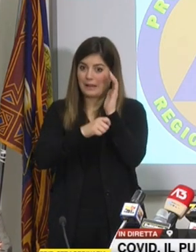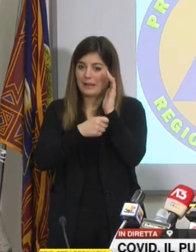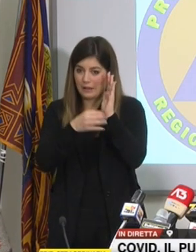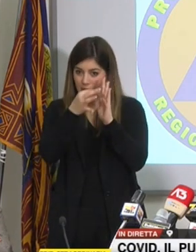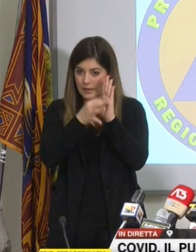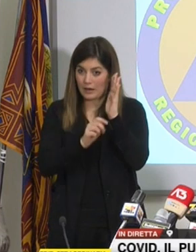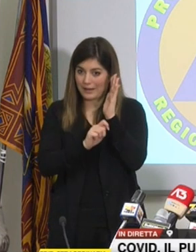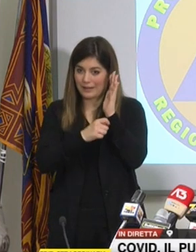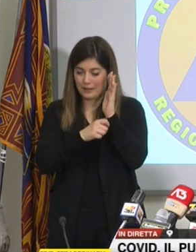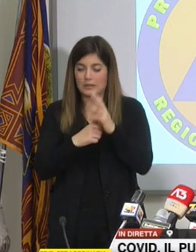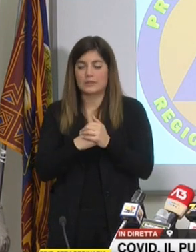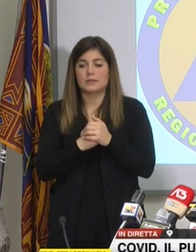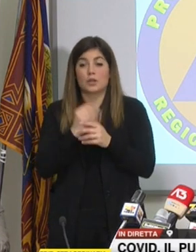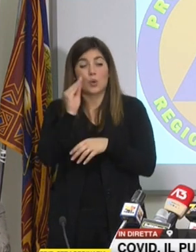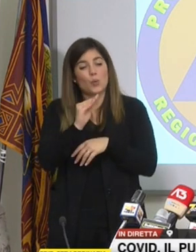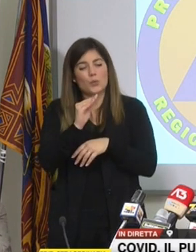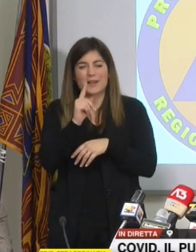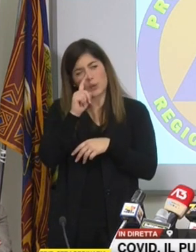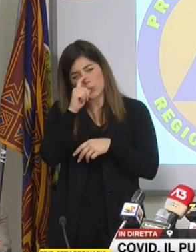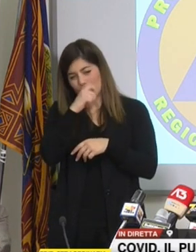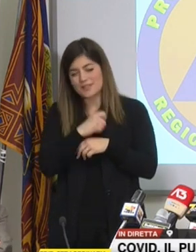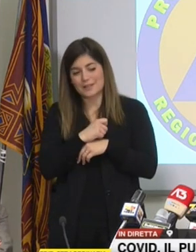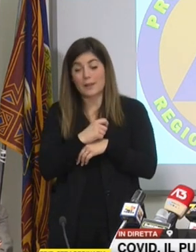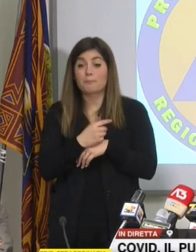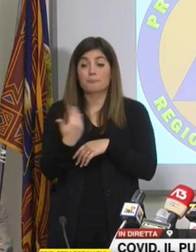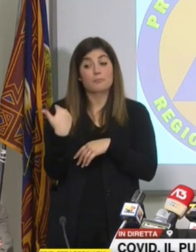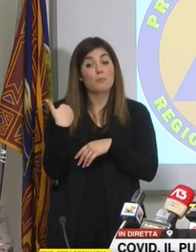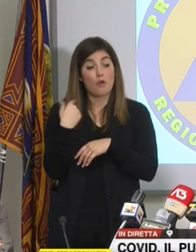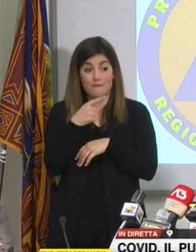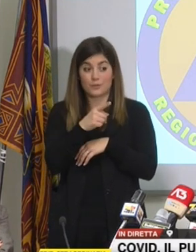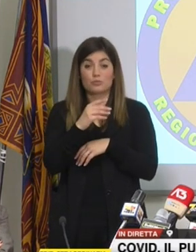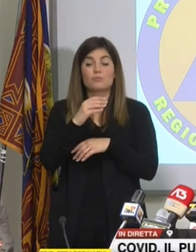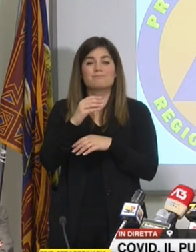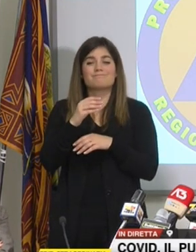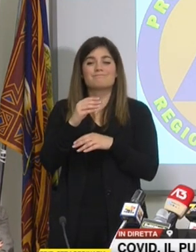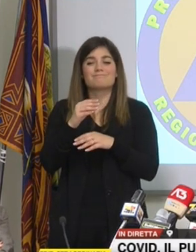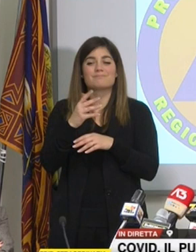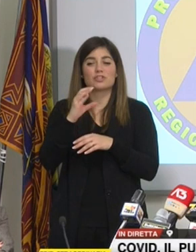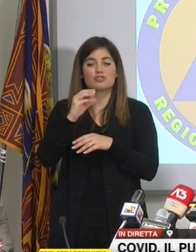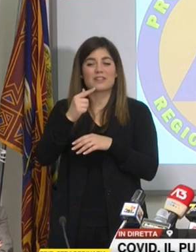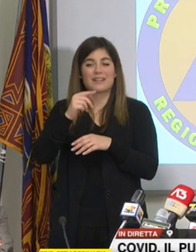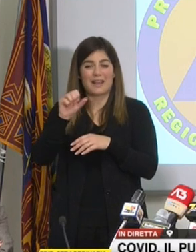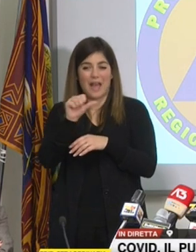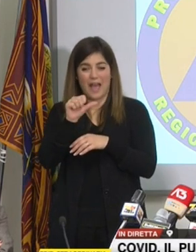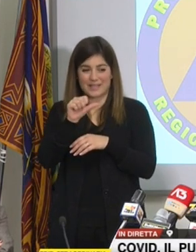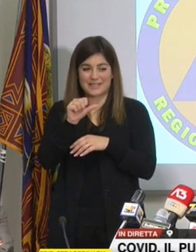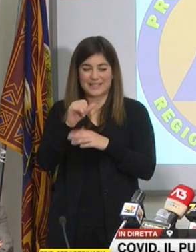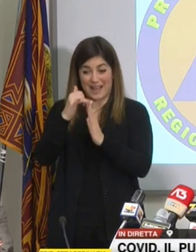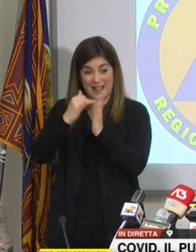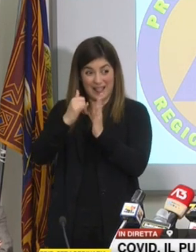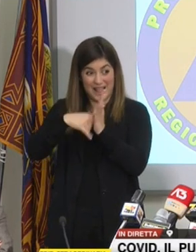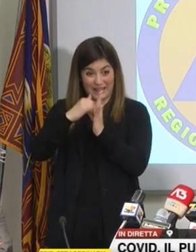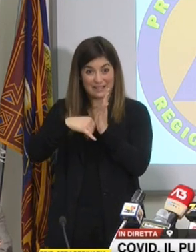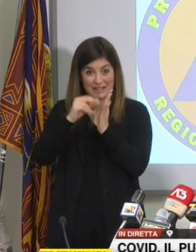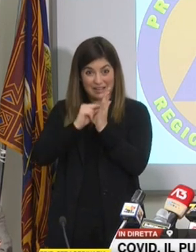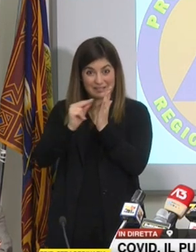Un'ultima domanda che è più una curiosità. Lei ha detto che oggi ha sentito i componenti del CTS che hanno scritto la lettera. Che cosa le hanno